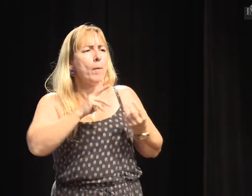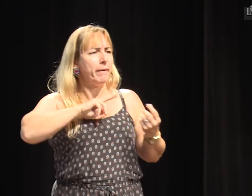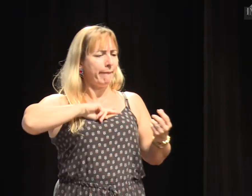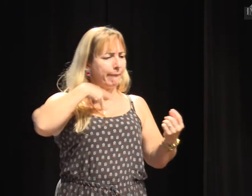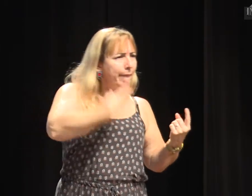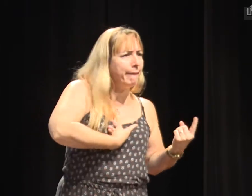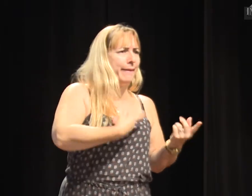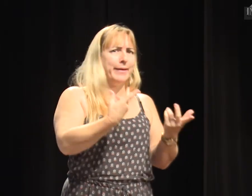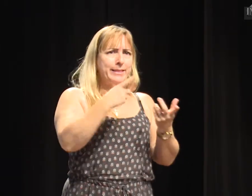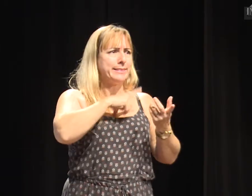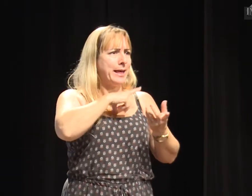E através desses estudos